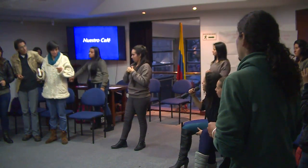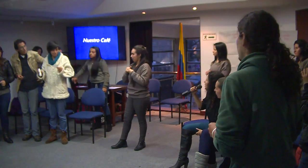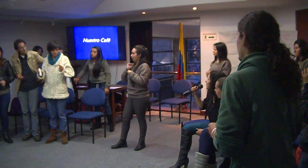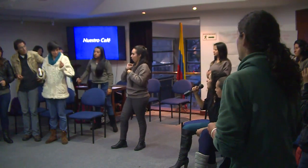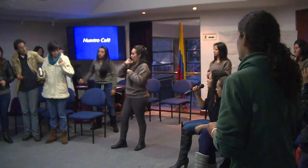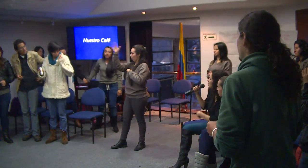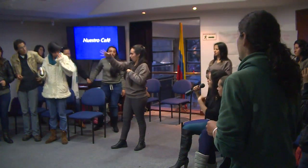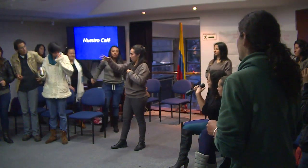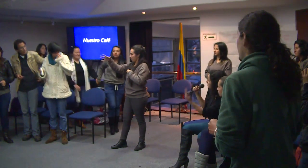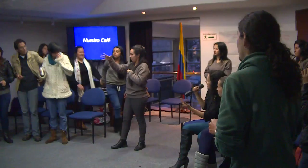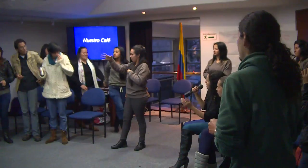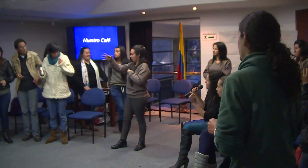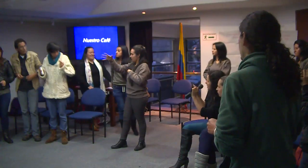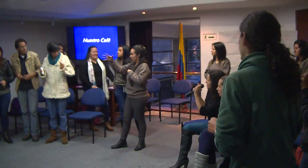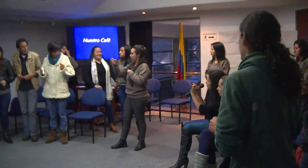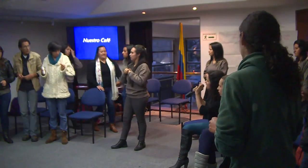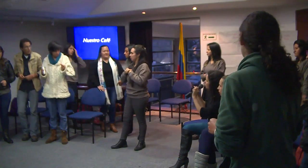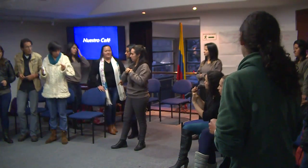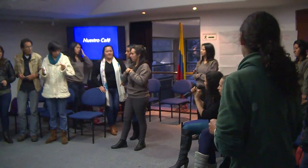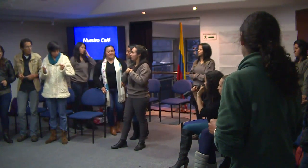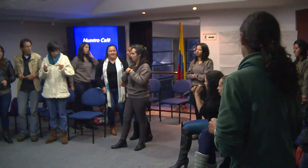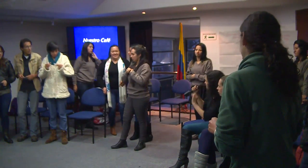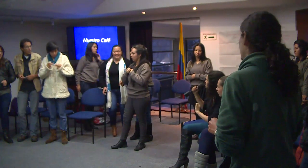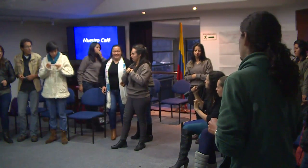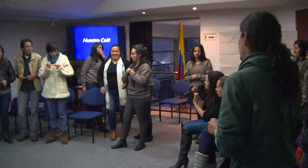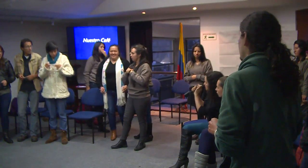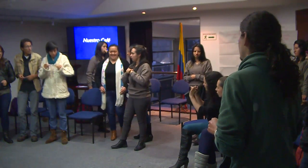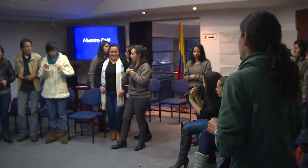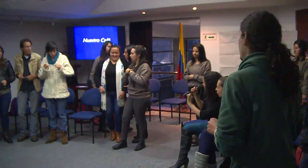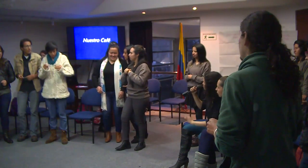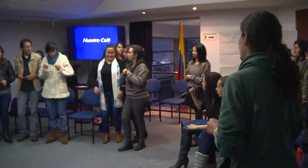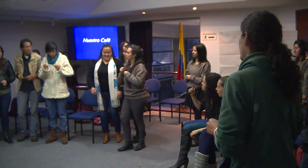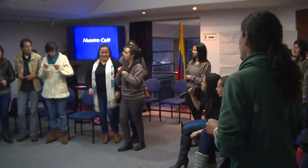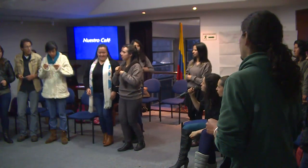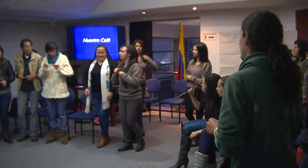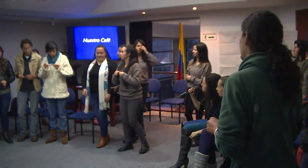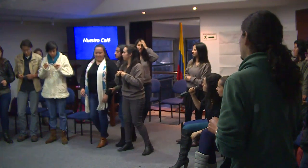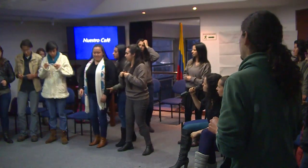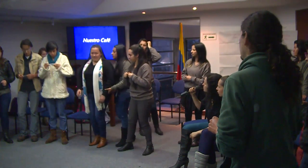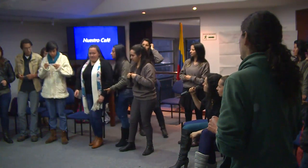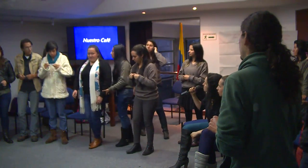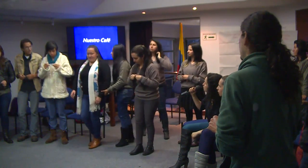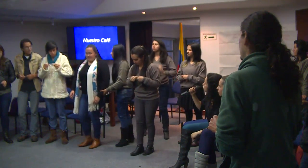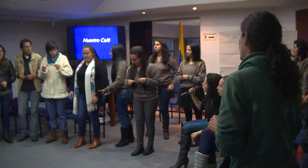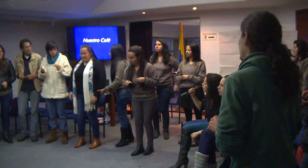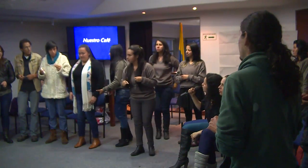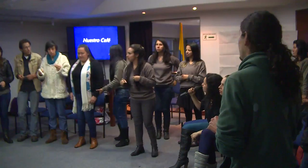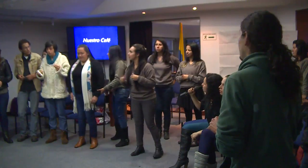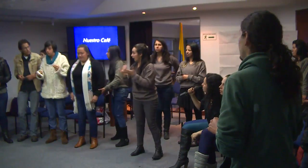Y cuando lanzas la lana, te quedas con la puntica que tienes de la lana.